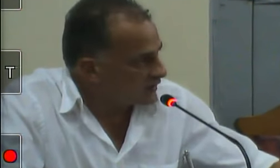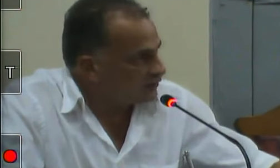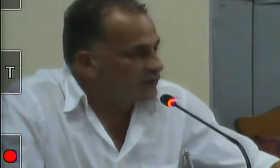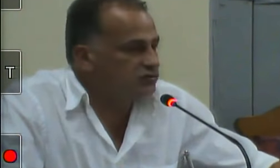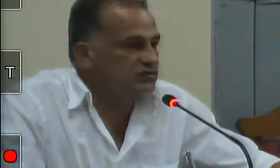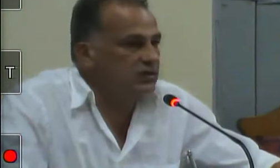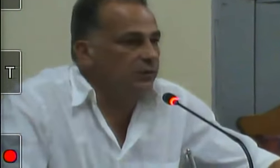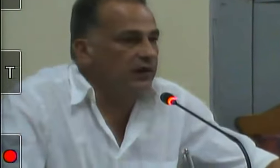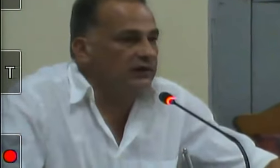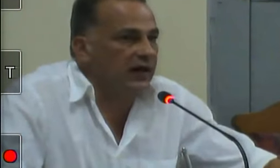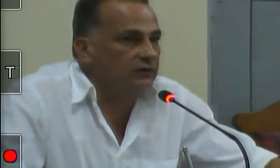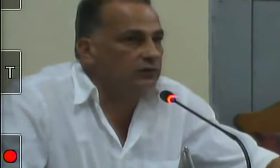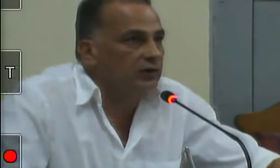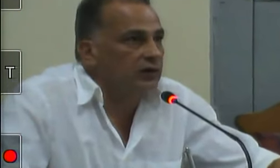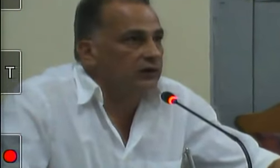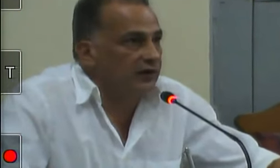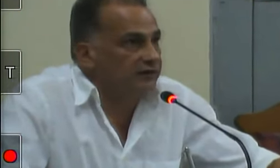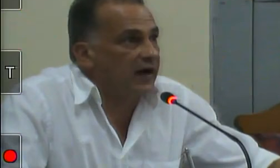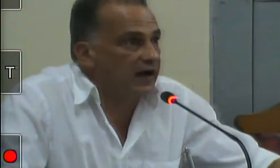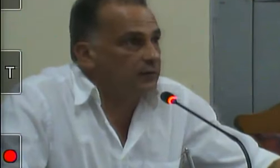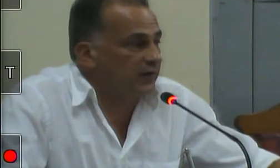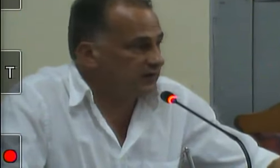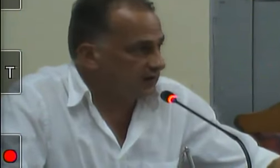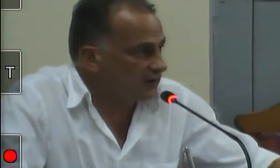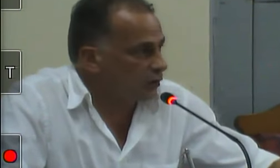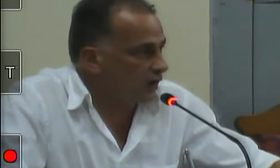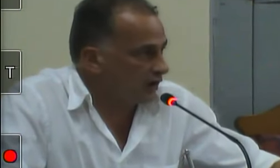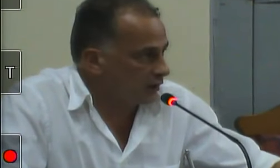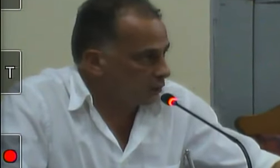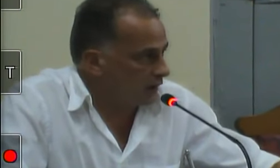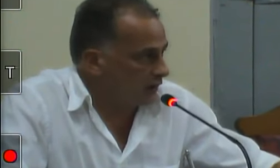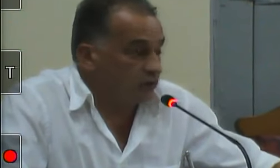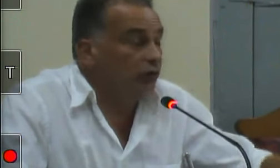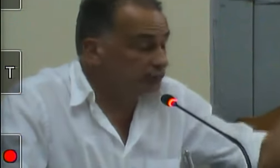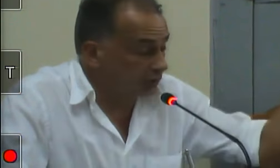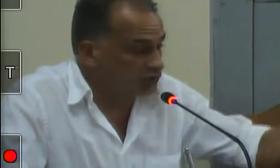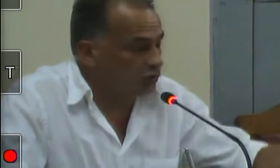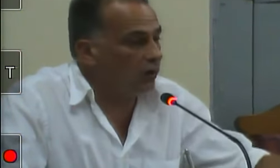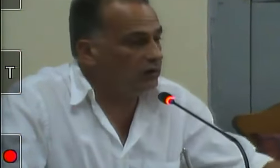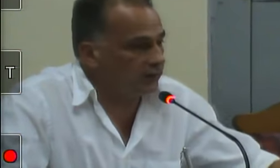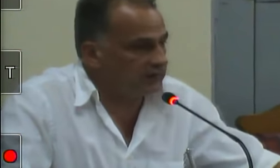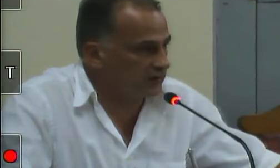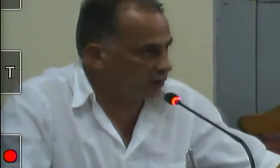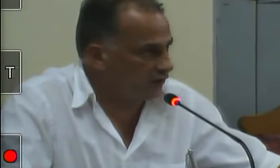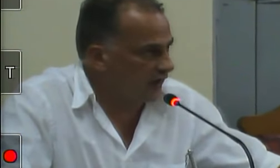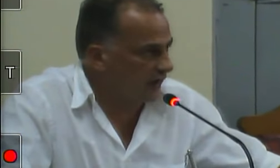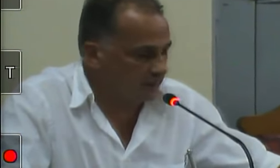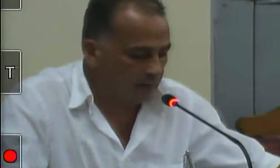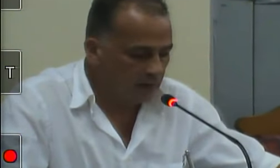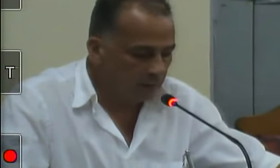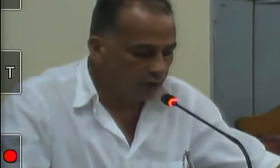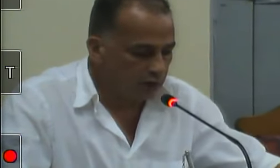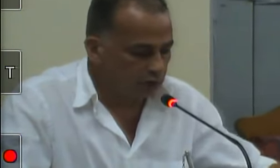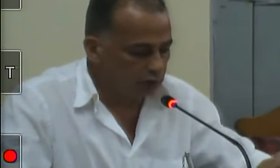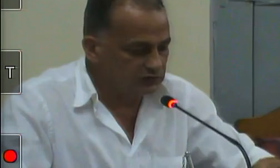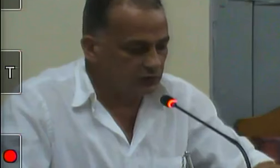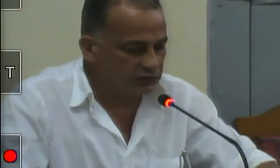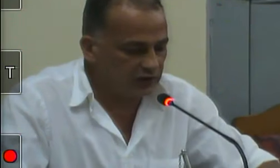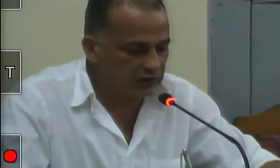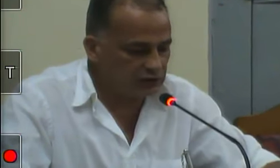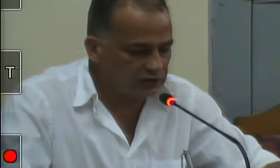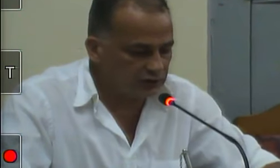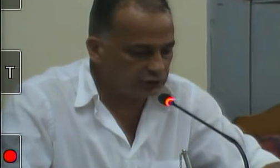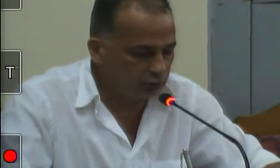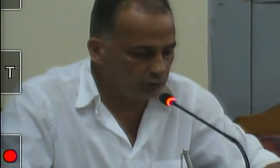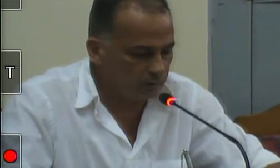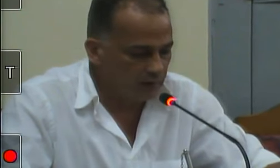esse serviço ser implantado na FAA em parceria no Hospital Escola, em parceria com a FAA. Porque o doutor Zé